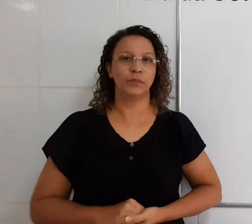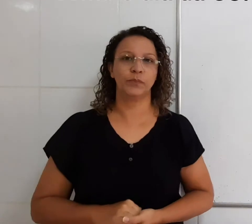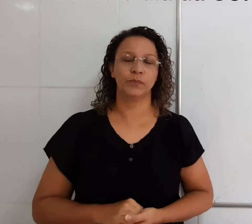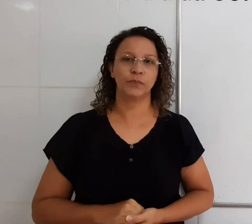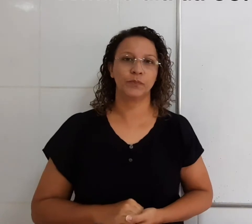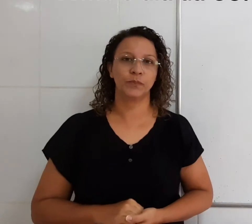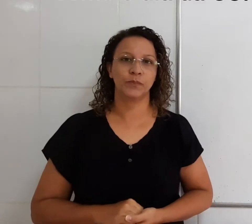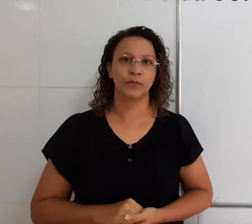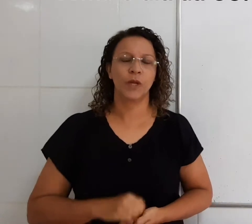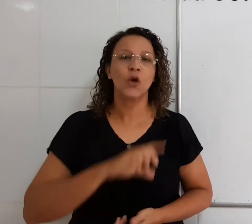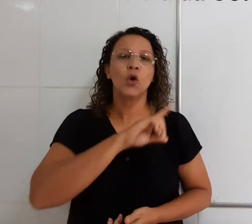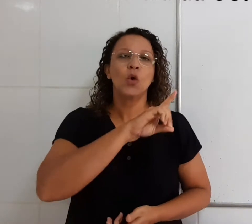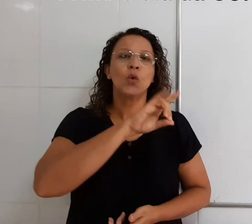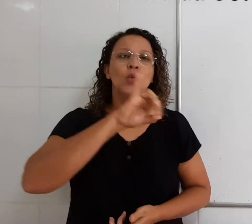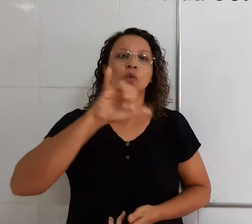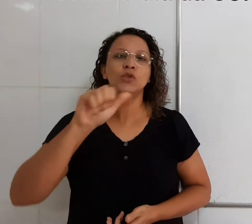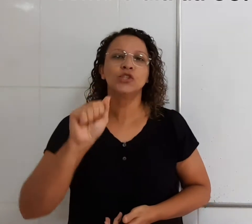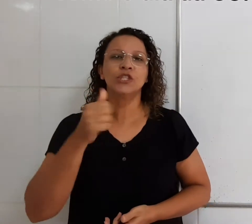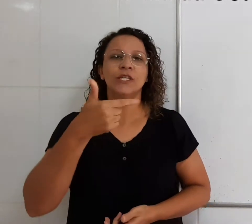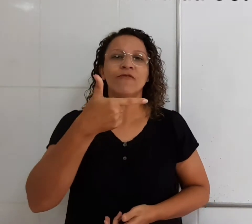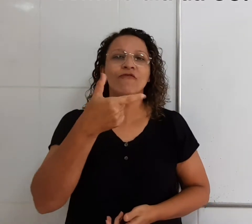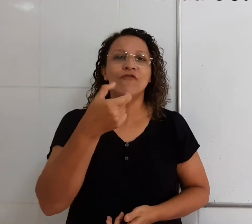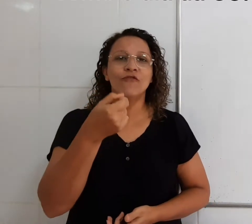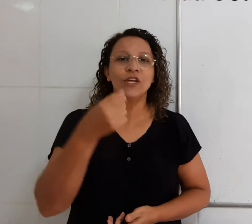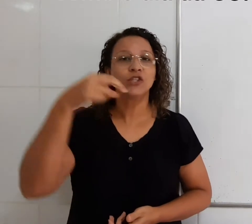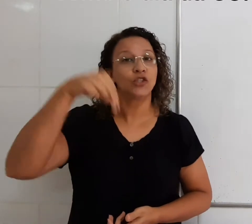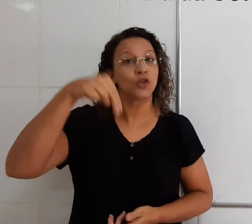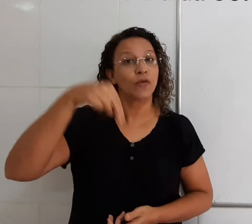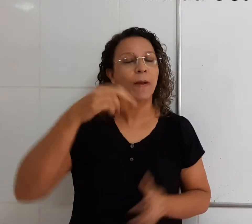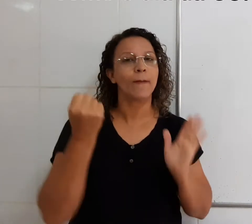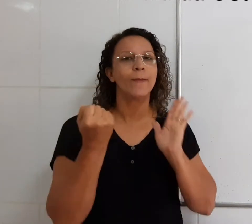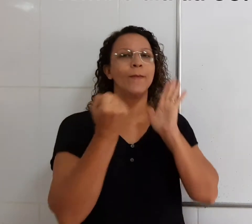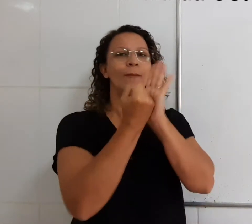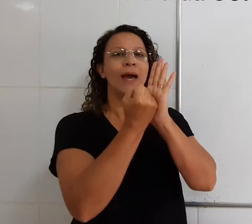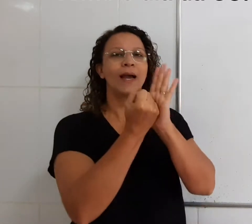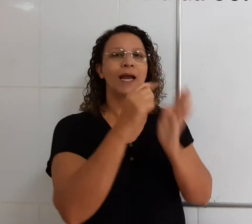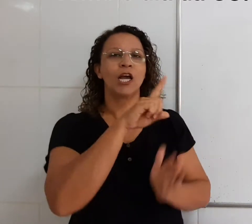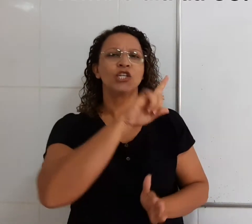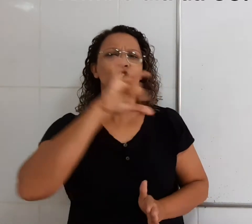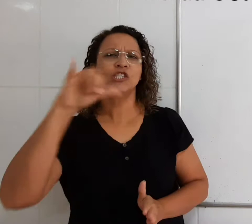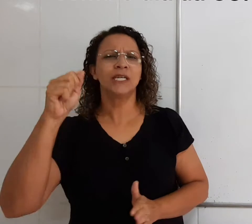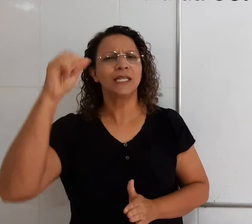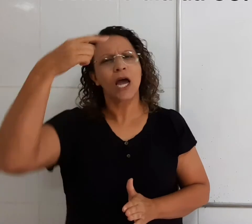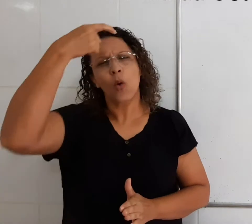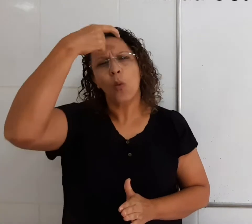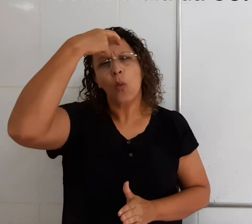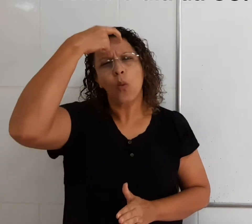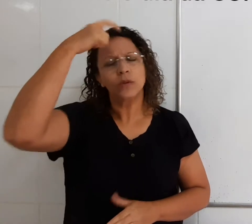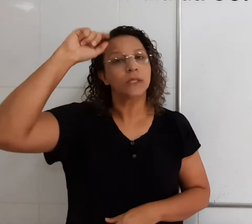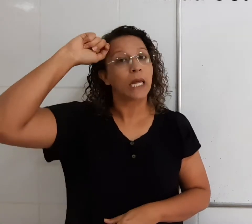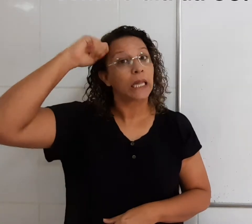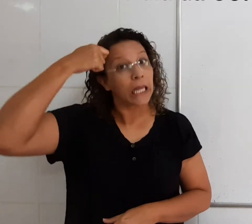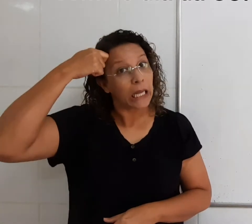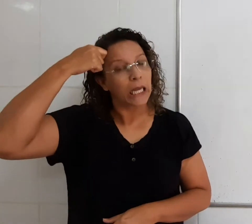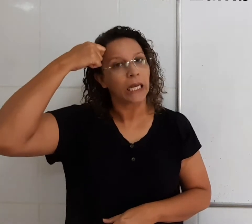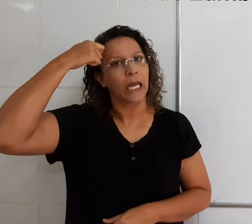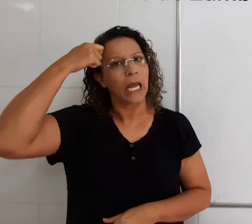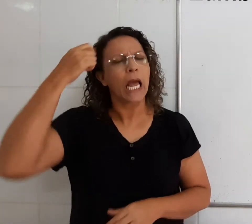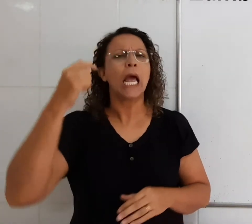O dia 20 de novembro é marcado como o Dia da Consciência Negra. Essa data